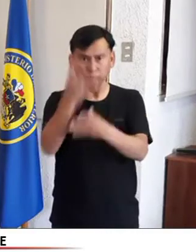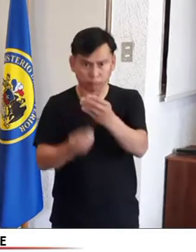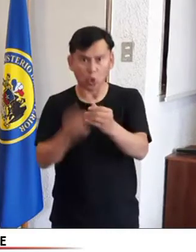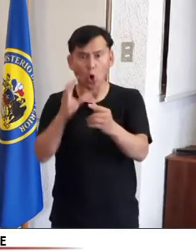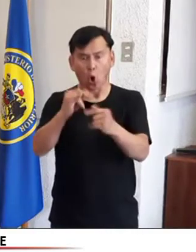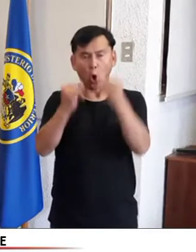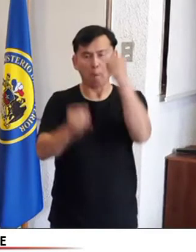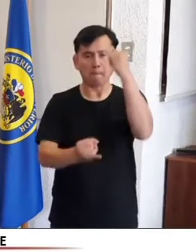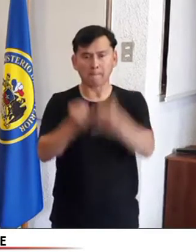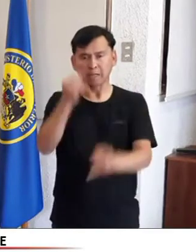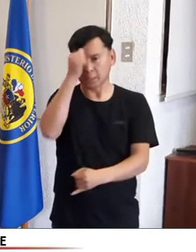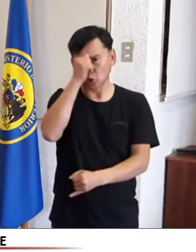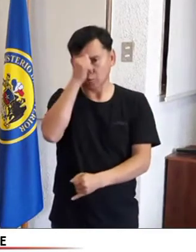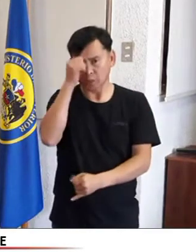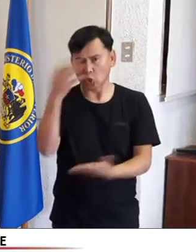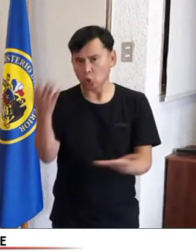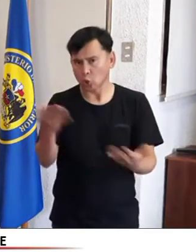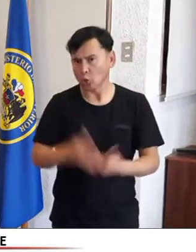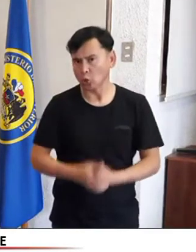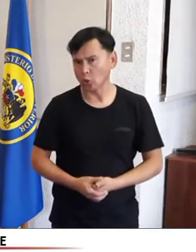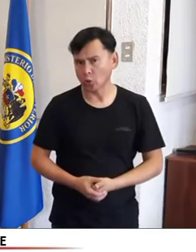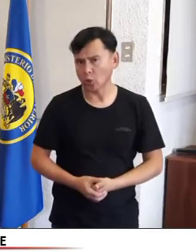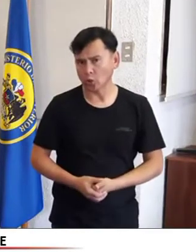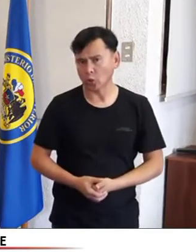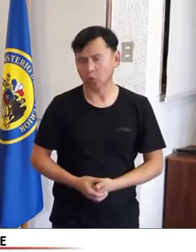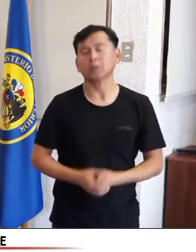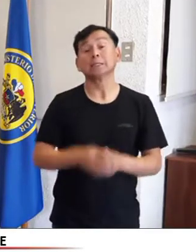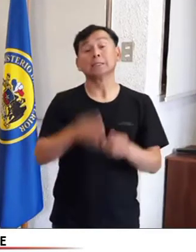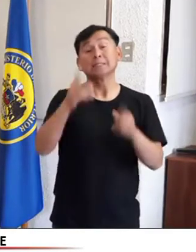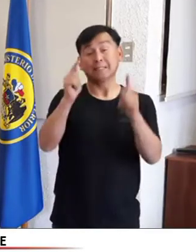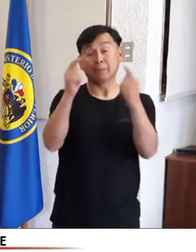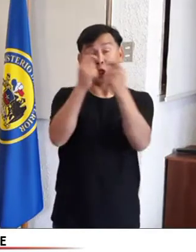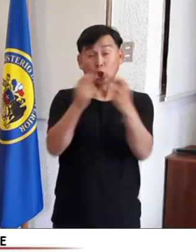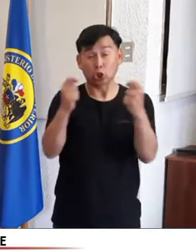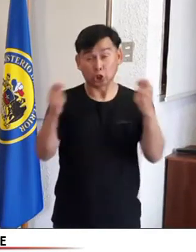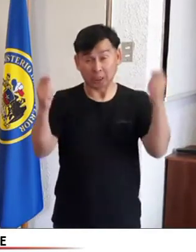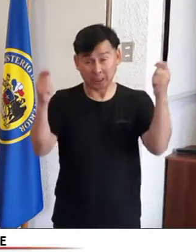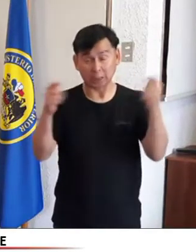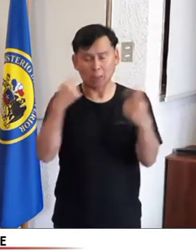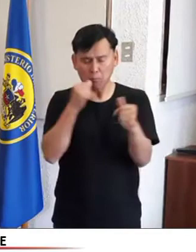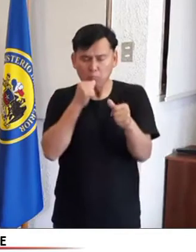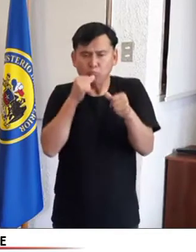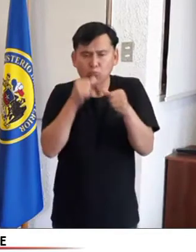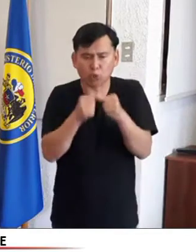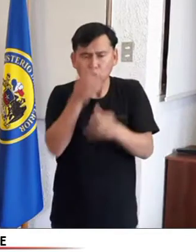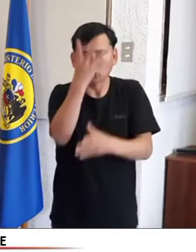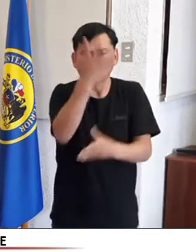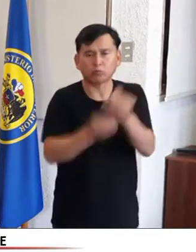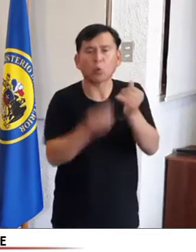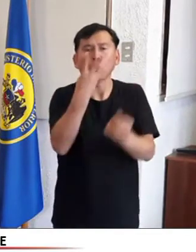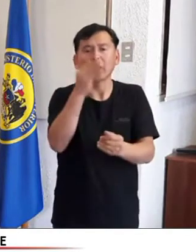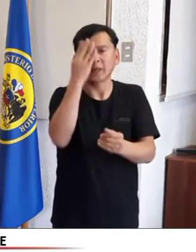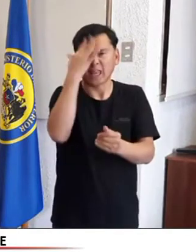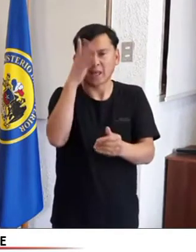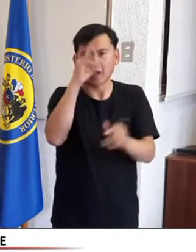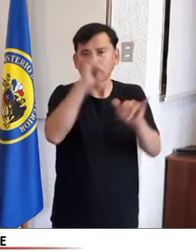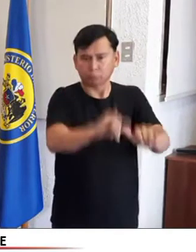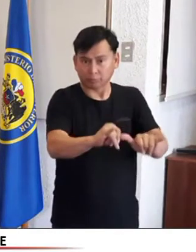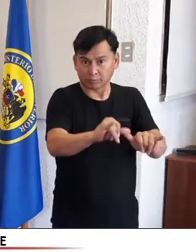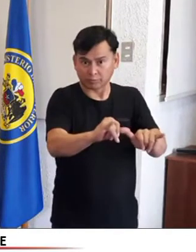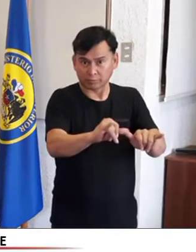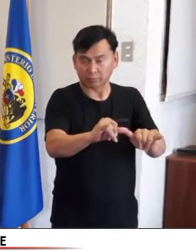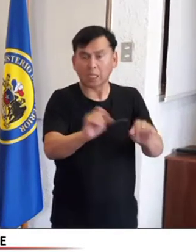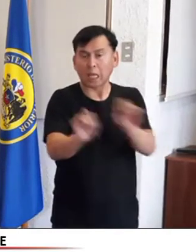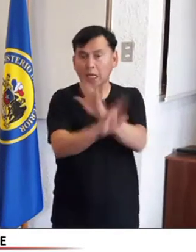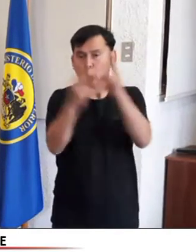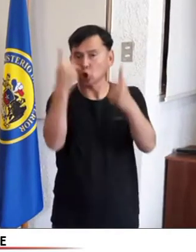el plazo establecido hasta el domingo 29? A ver, en el caso de Tortel ya estamos próximos a terminar su cuarentena. Debemos